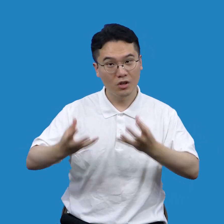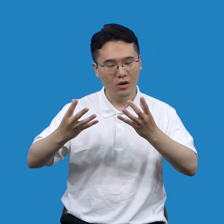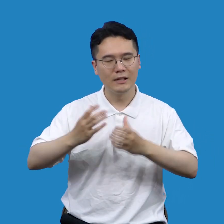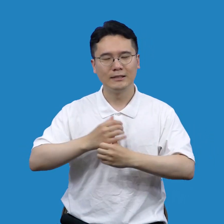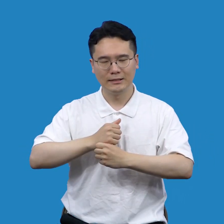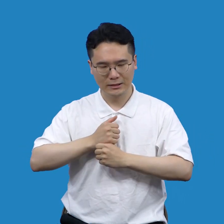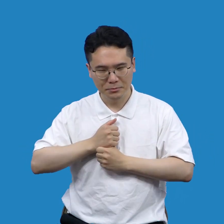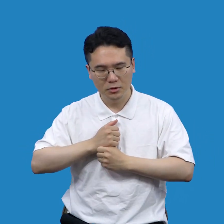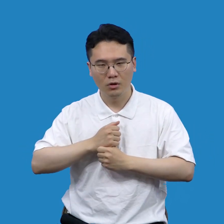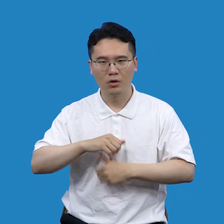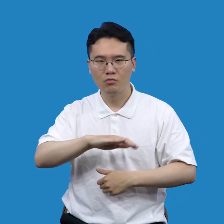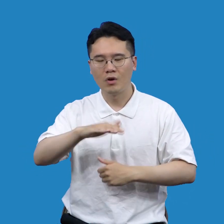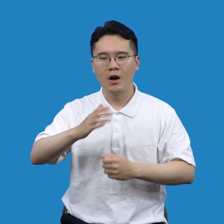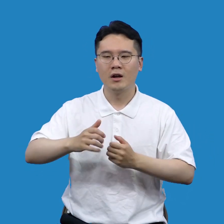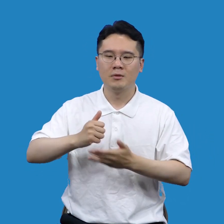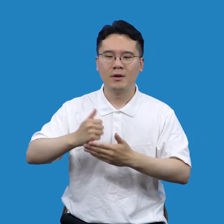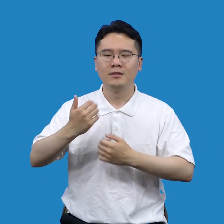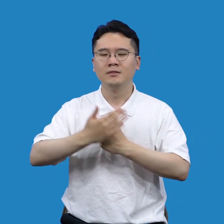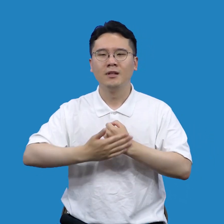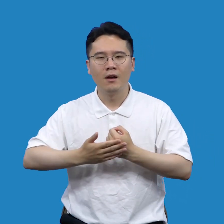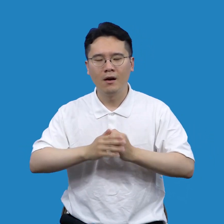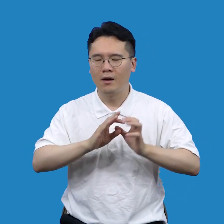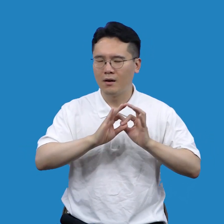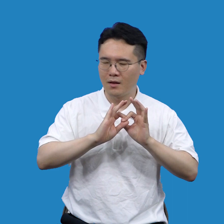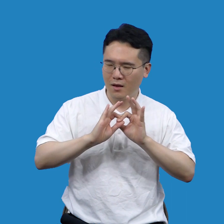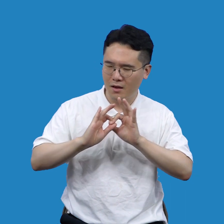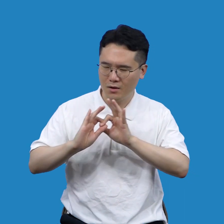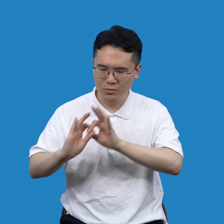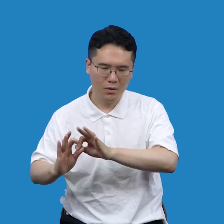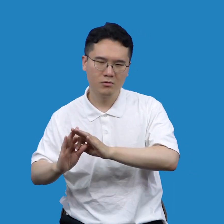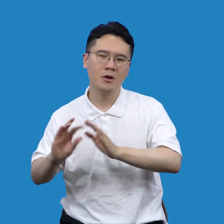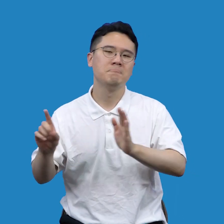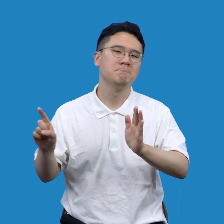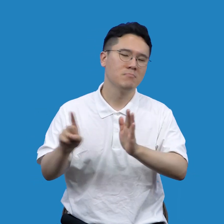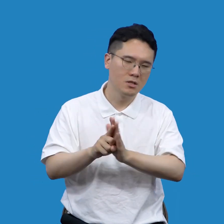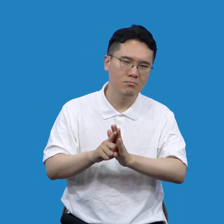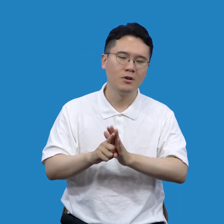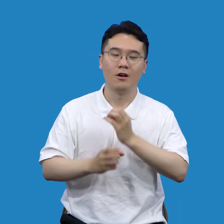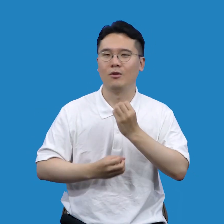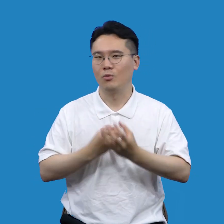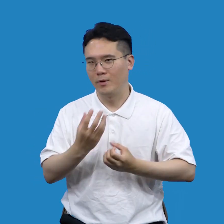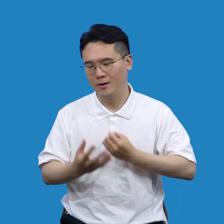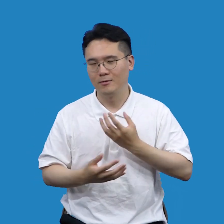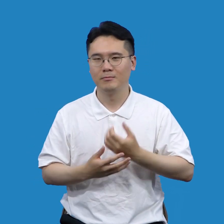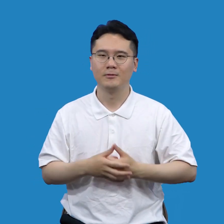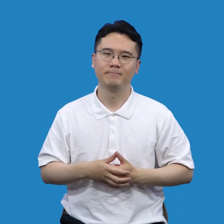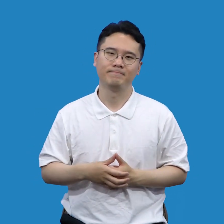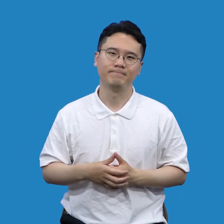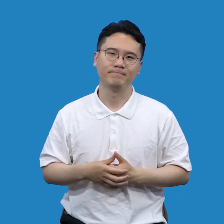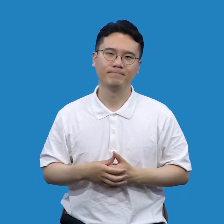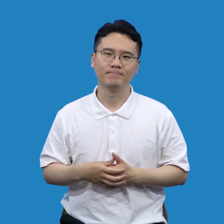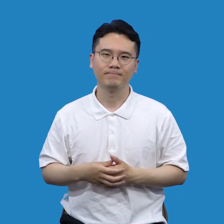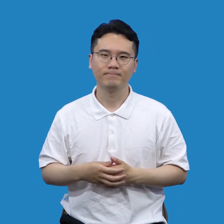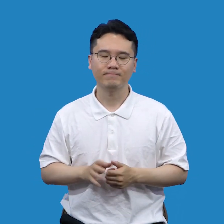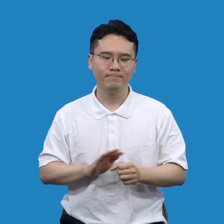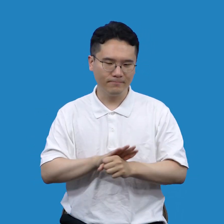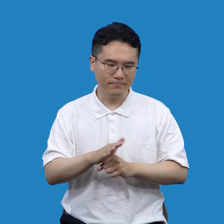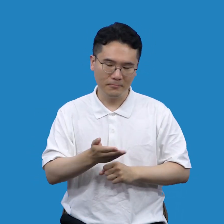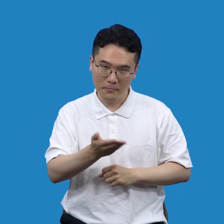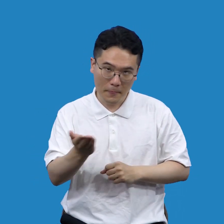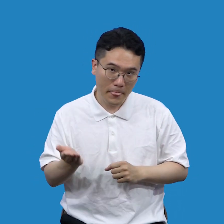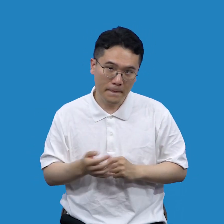우리는 하나님의 은혜가 계속될 것을 믿습니다 라는 고백을 하는 거예요. 사랑하는